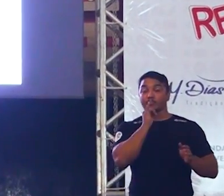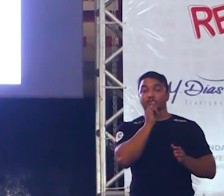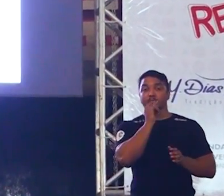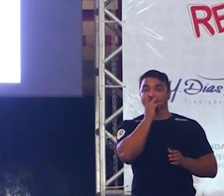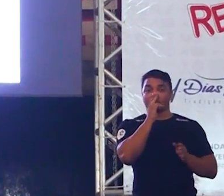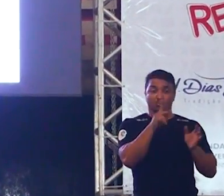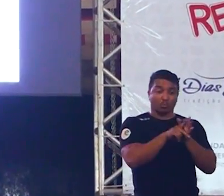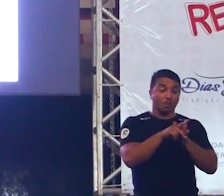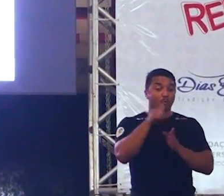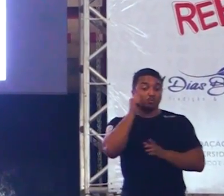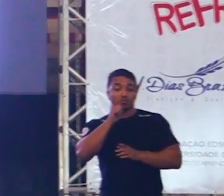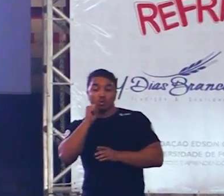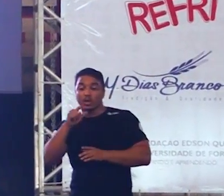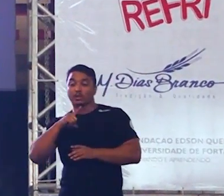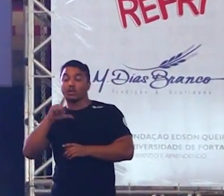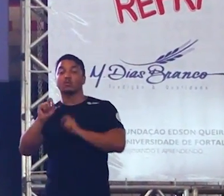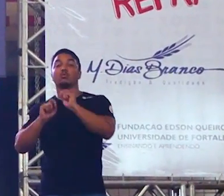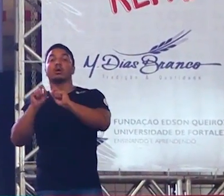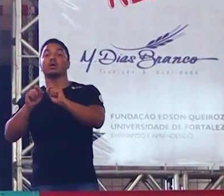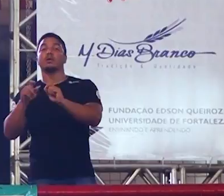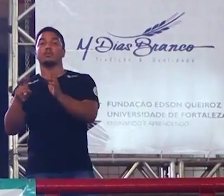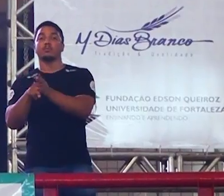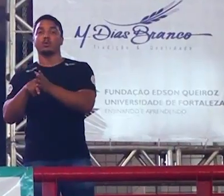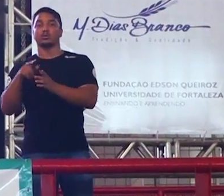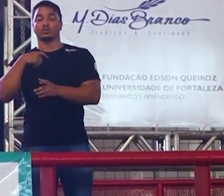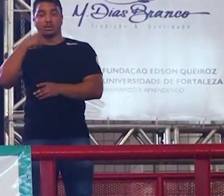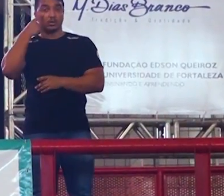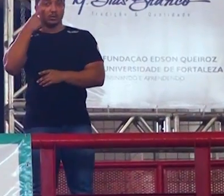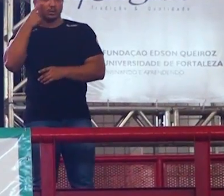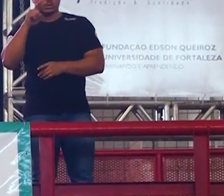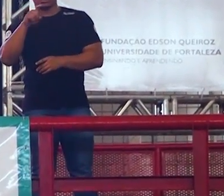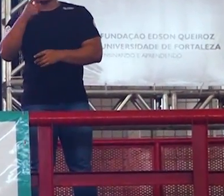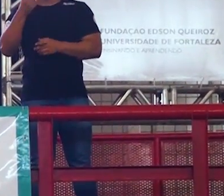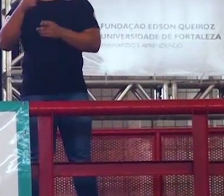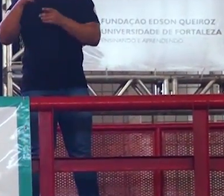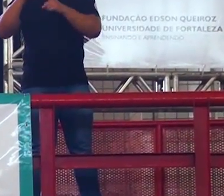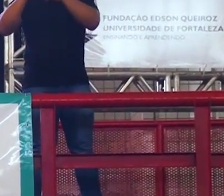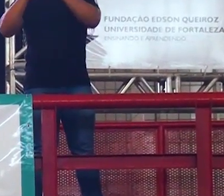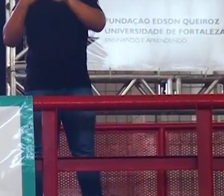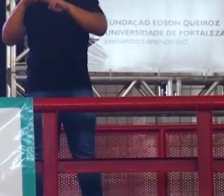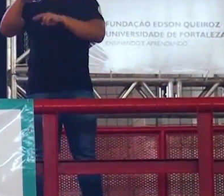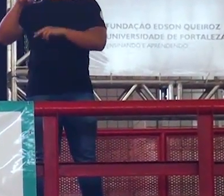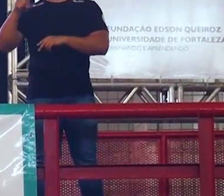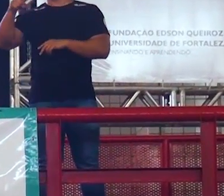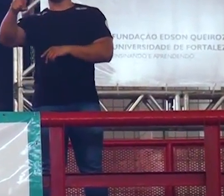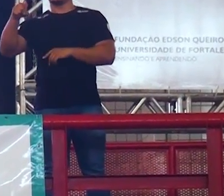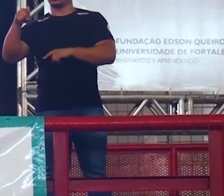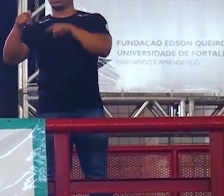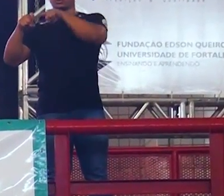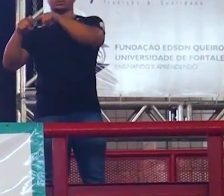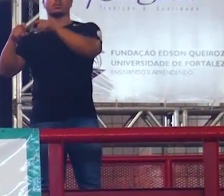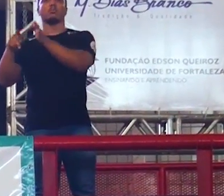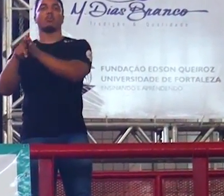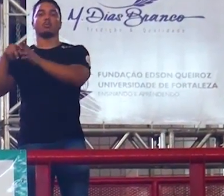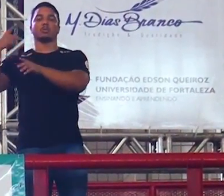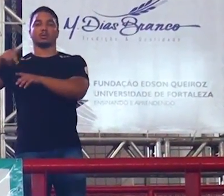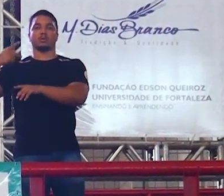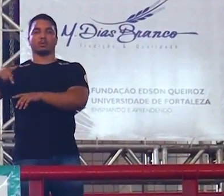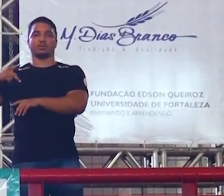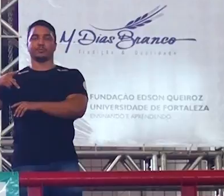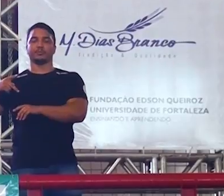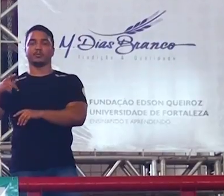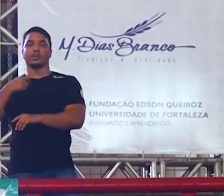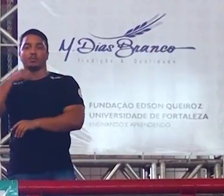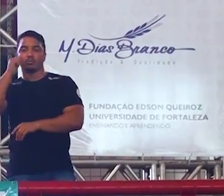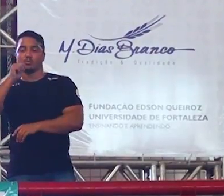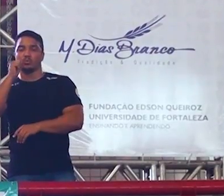caso do sexo feminino, teremos o quê? 2 vezes o cromossomo X sexual, o que vai fazer